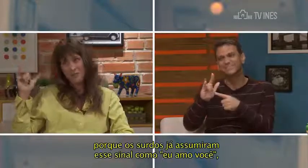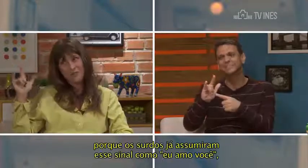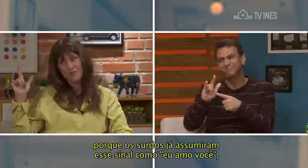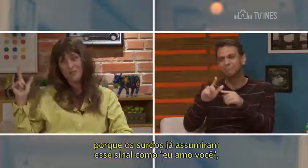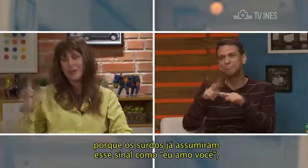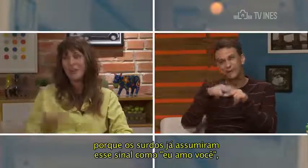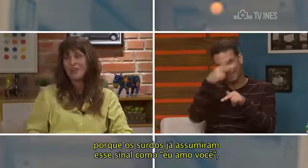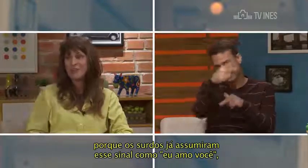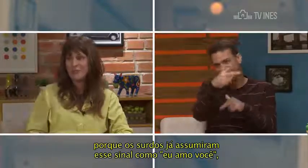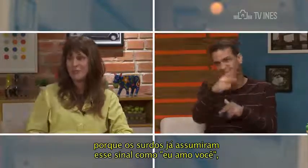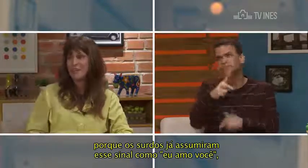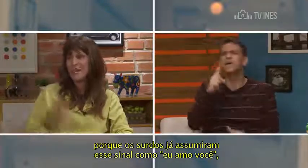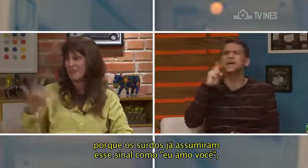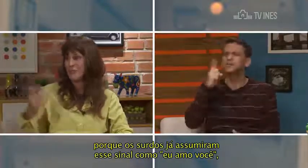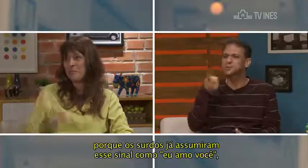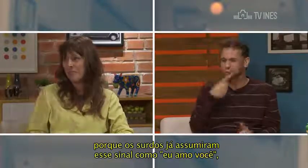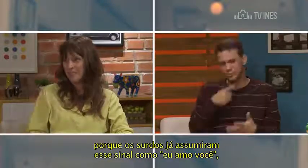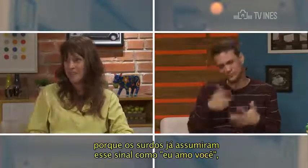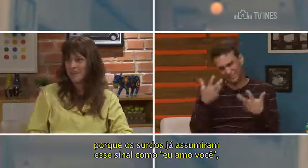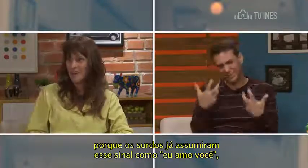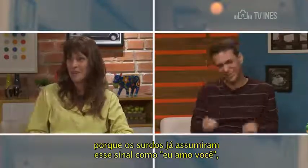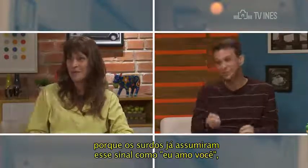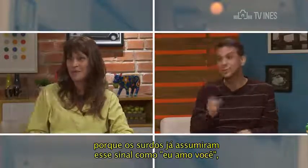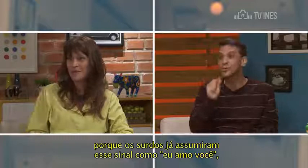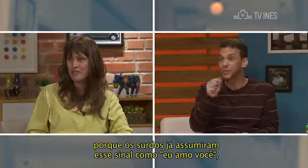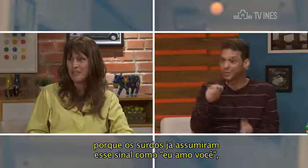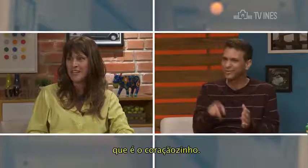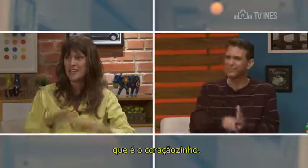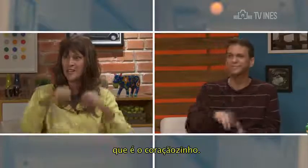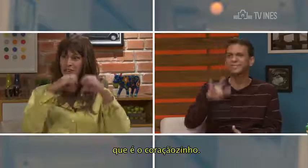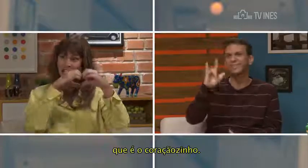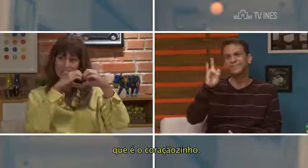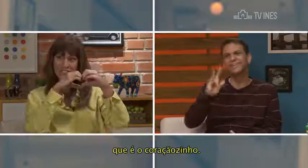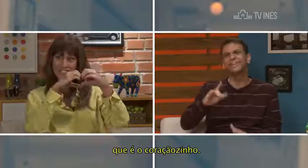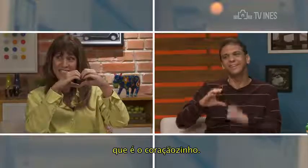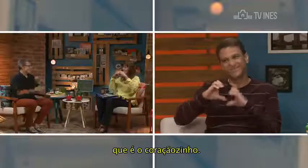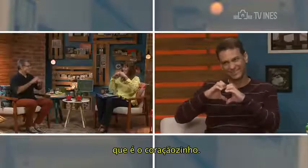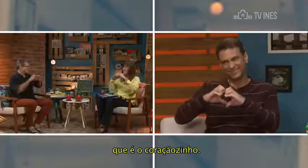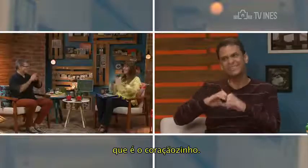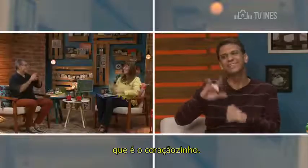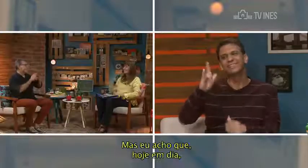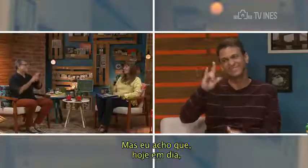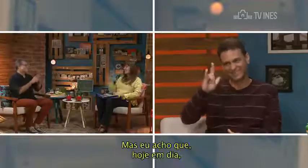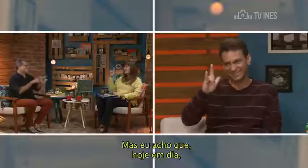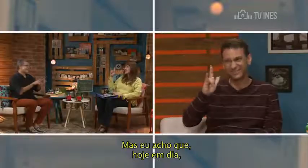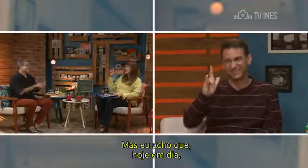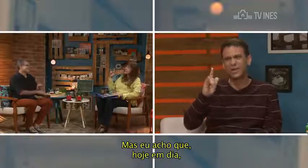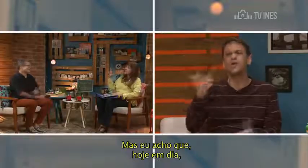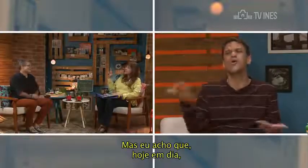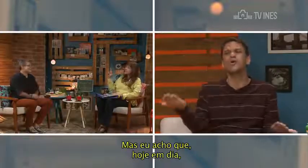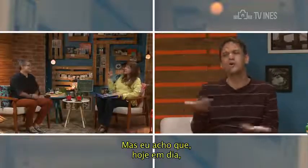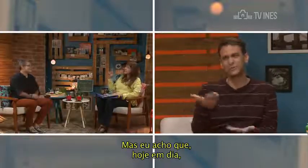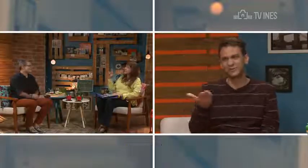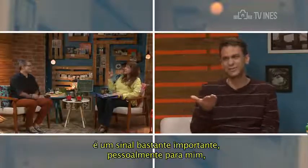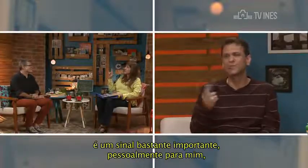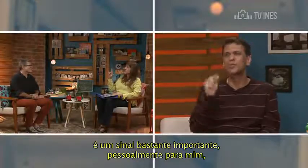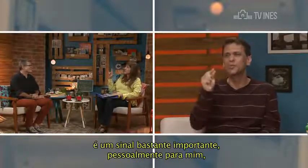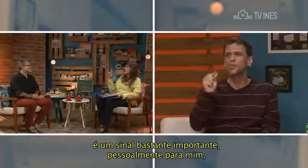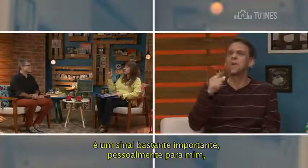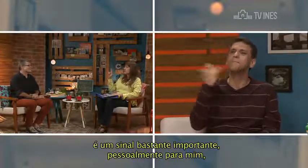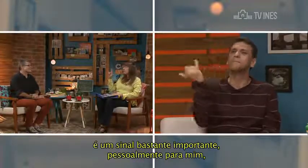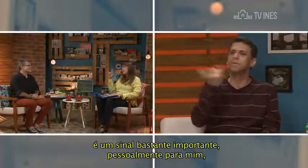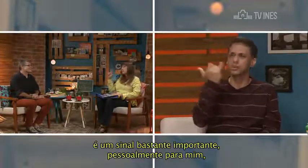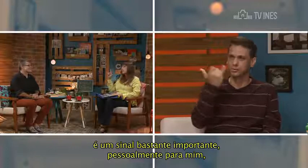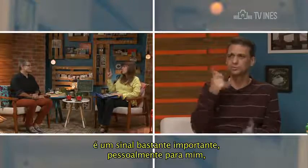Love You, porque os surdos já assumiram esse sinal como Eu Amo Você, que é o coraçãozinho, né? Também. Mas eu acho que hoje em dia é um sinal